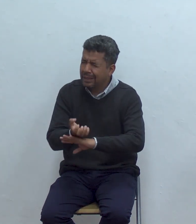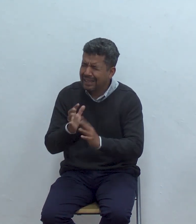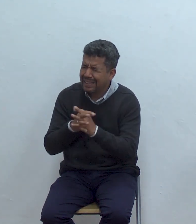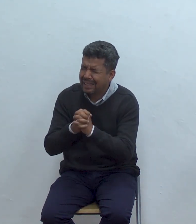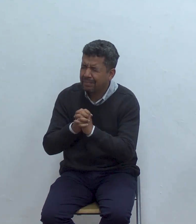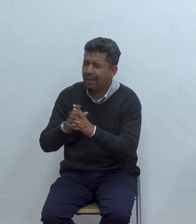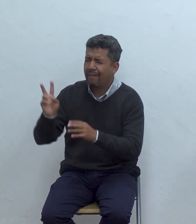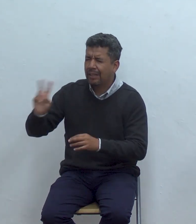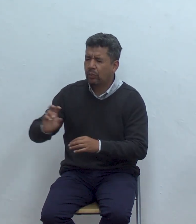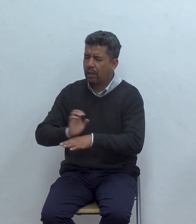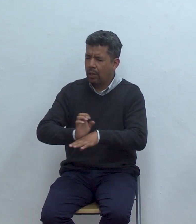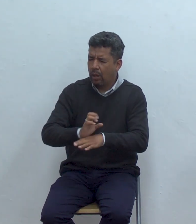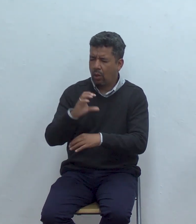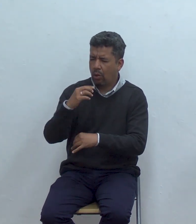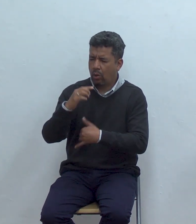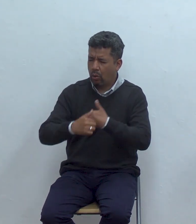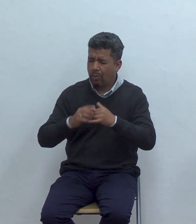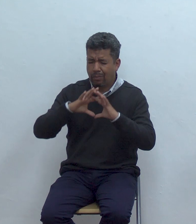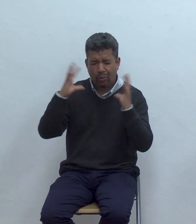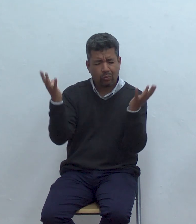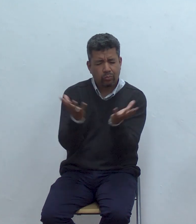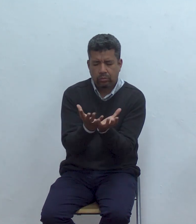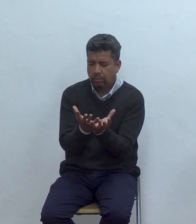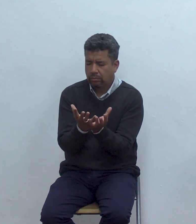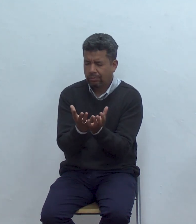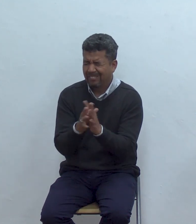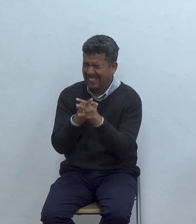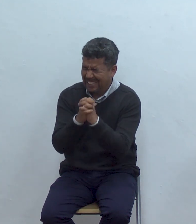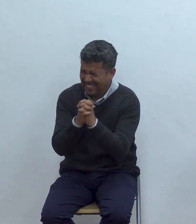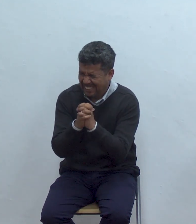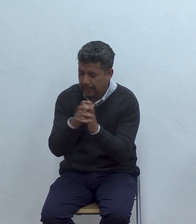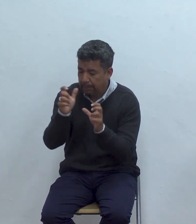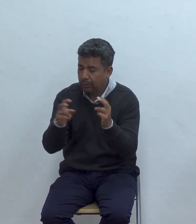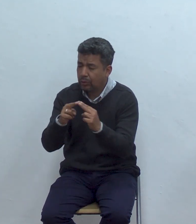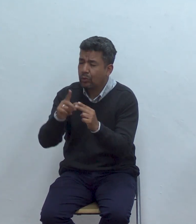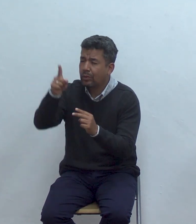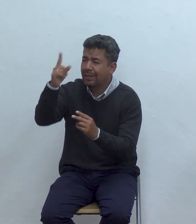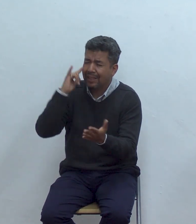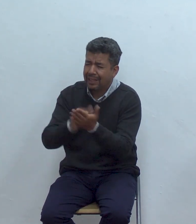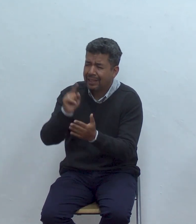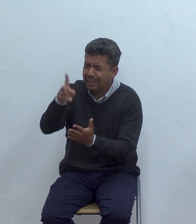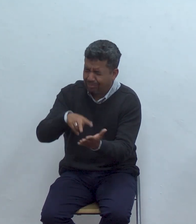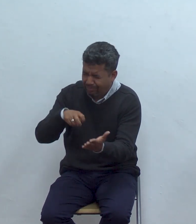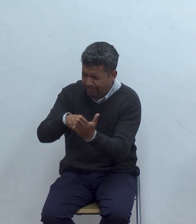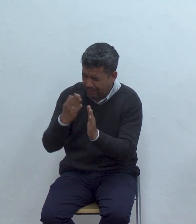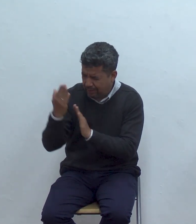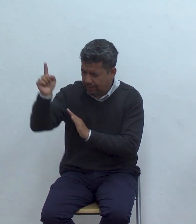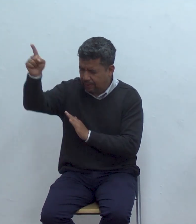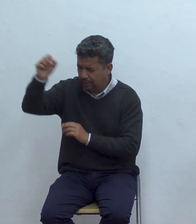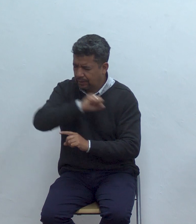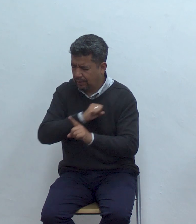por Ecuador, Señor, por Colombia, por el mundo, Señor. Te clamamos que la gente te conozca, crea en ti, se arrodilla ante ti,